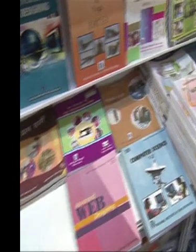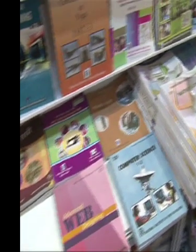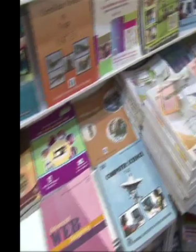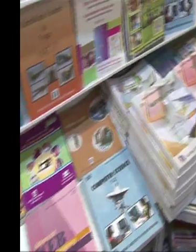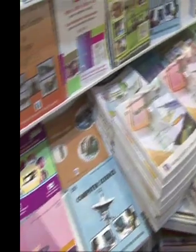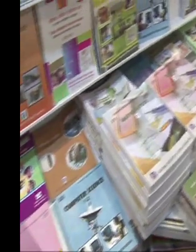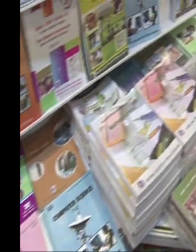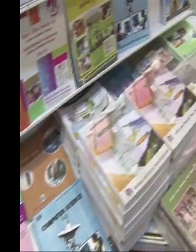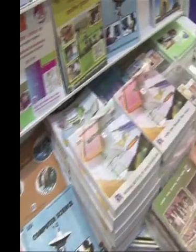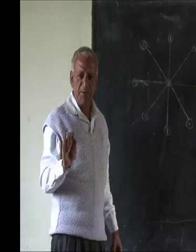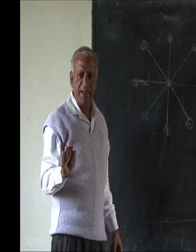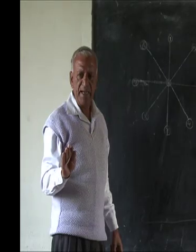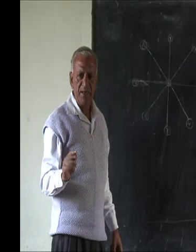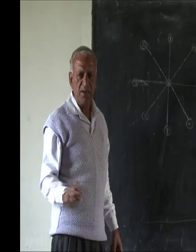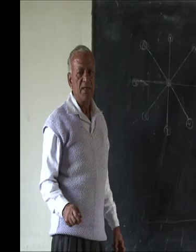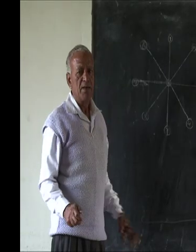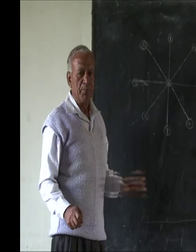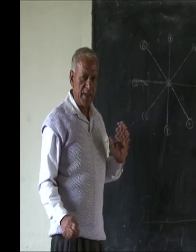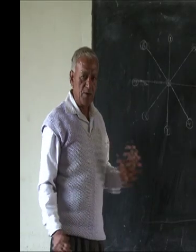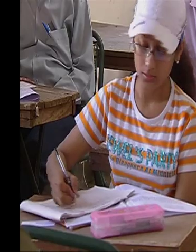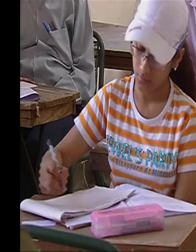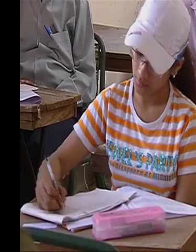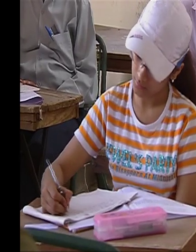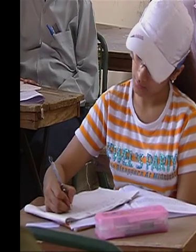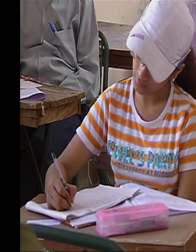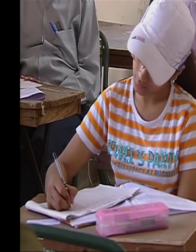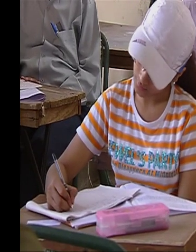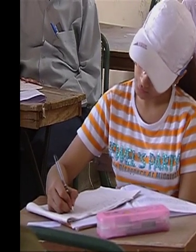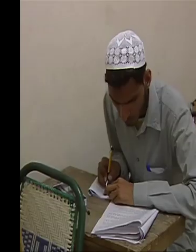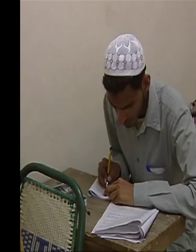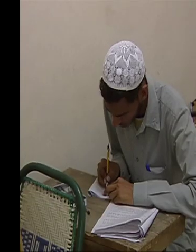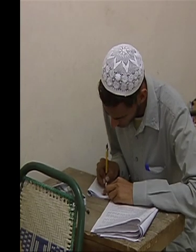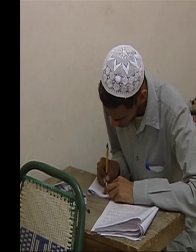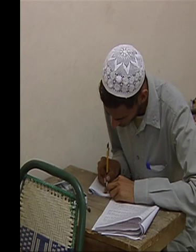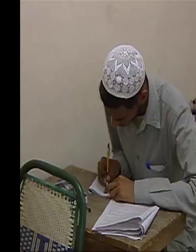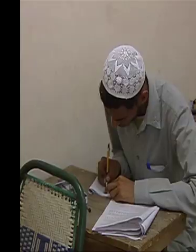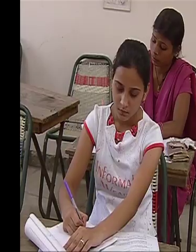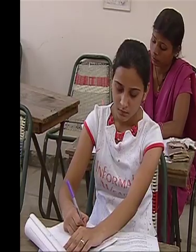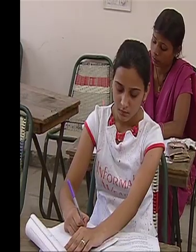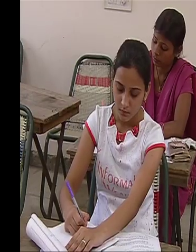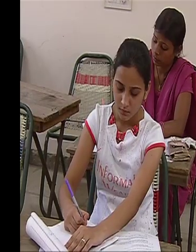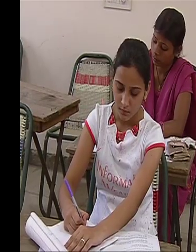किताबें, कक्षाओं में मार्गदर्शन, अनुशिक्षक अंकित अभ्यास।